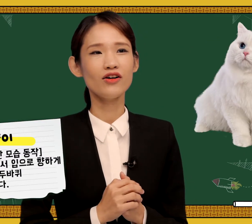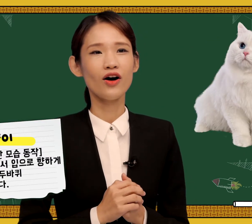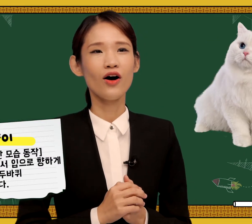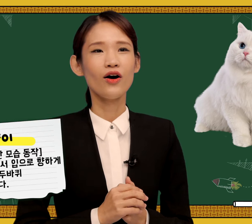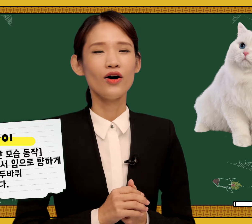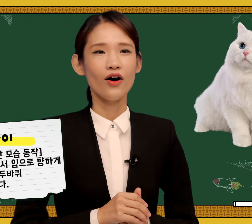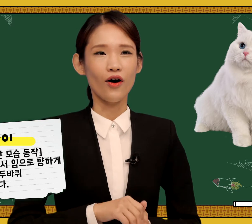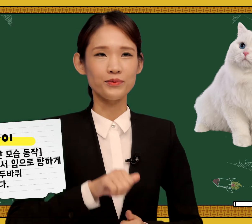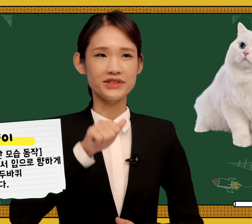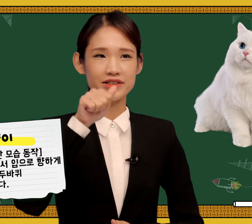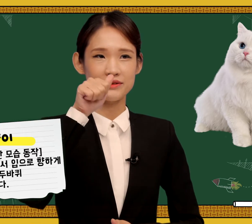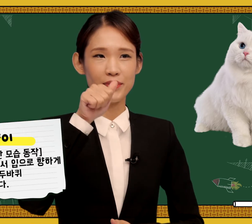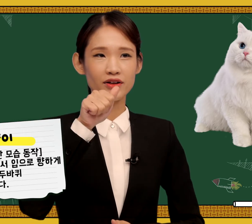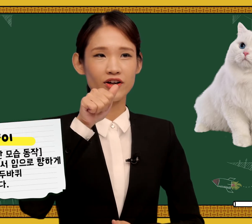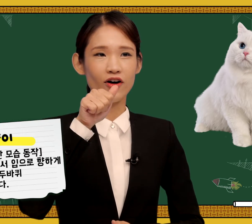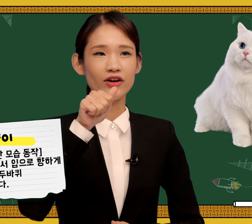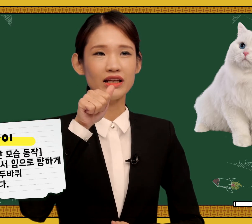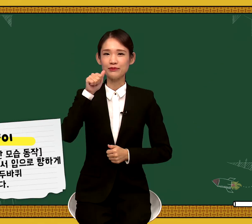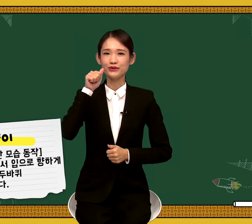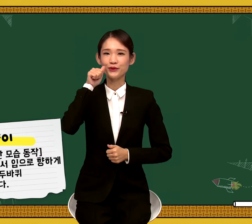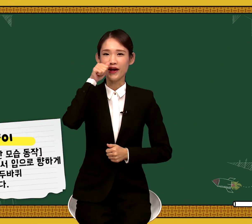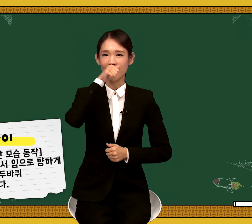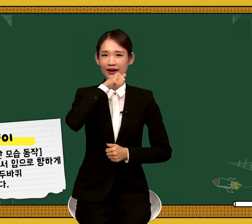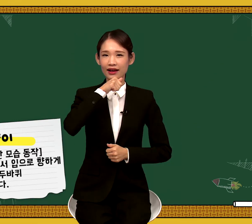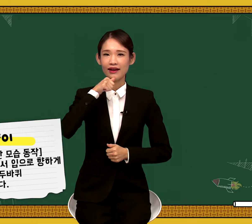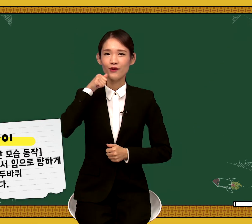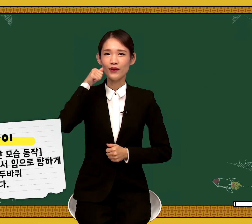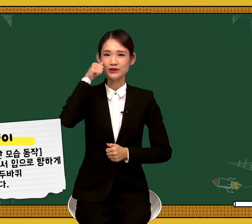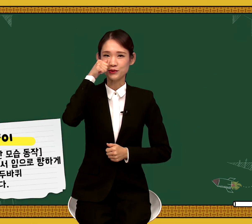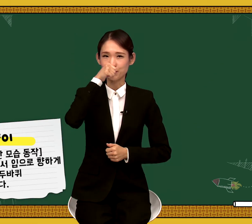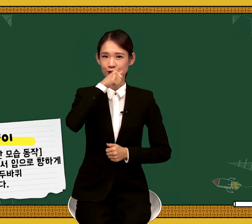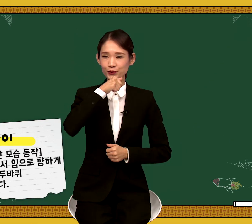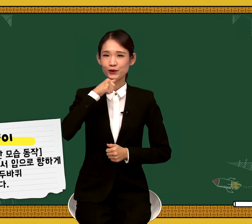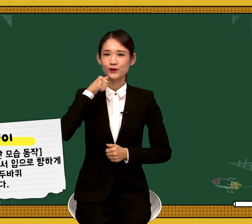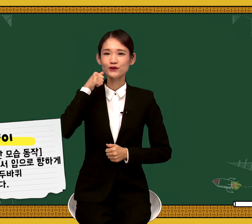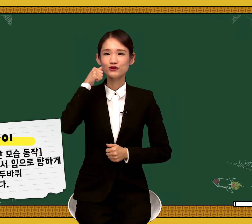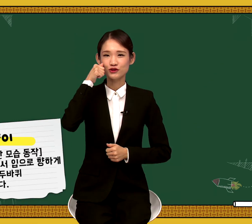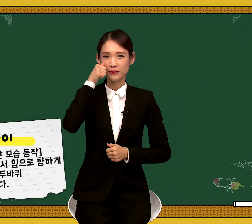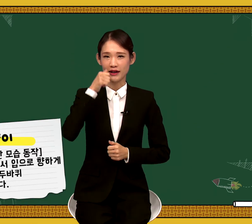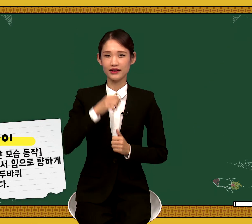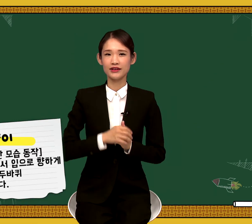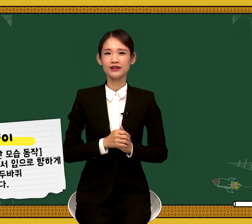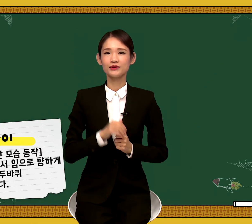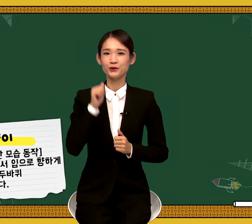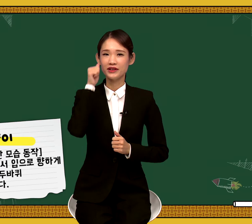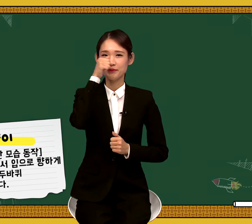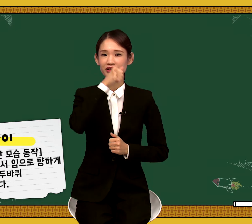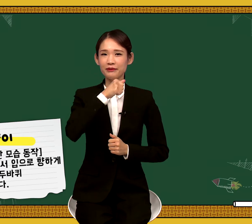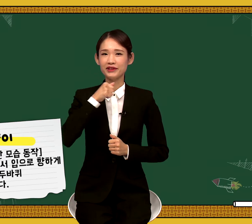엄지를 펴서 입으로 향하게 왼쪽으로 두 바퀴 돌리면 됩니다.